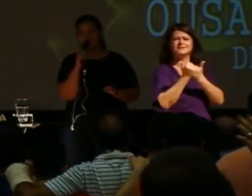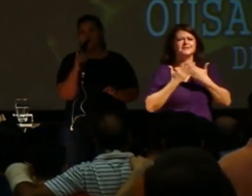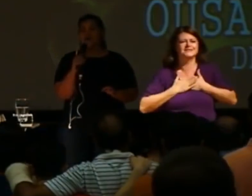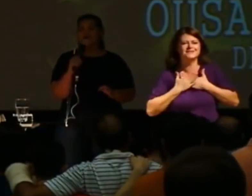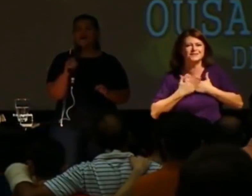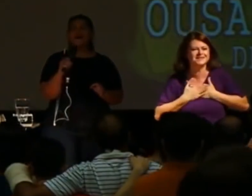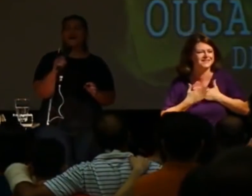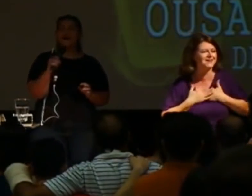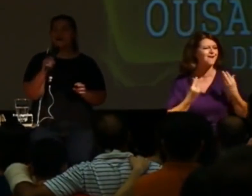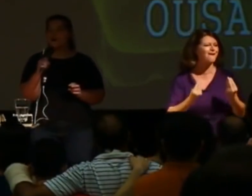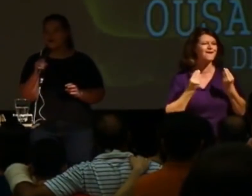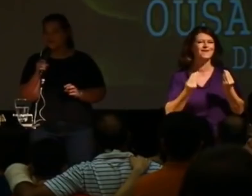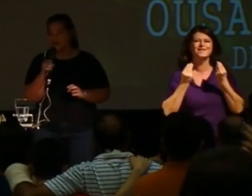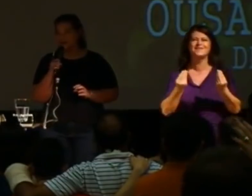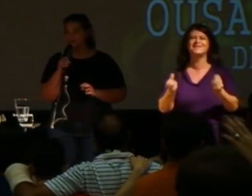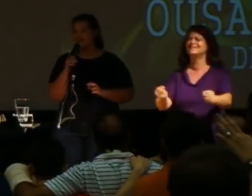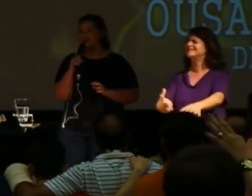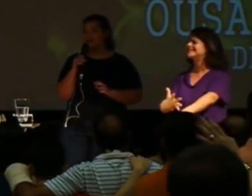entregou. Oh,